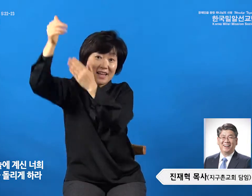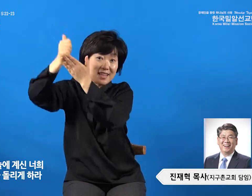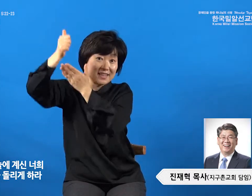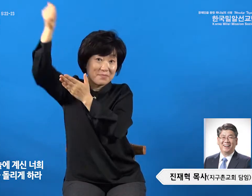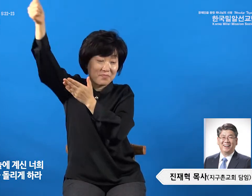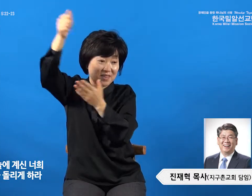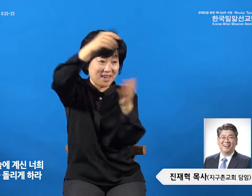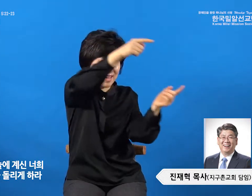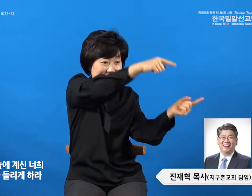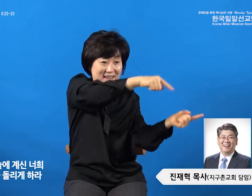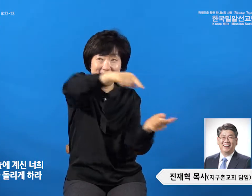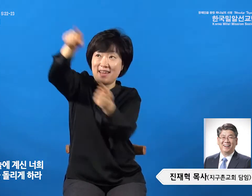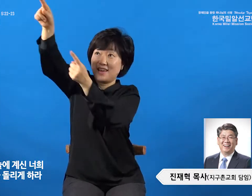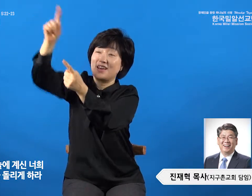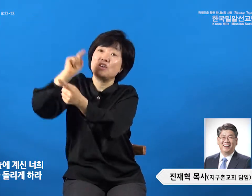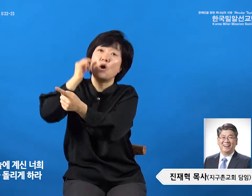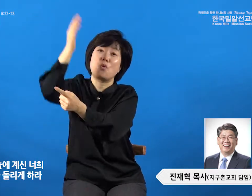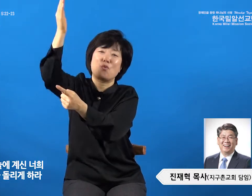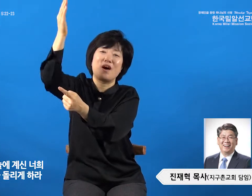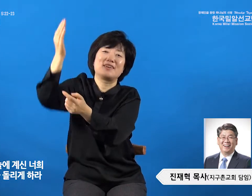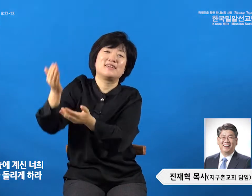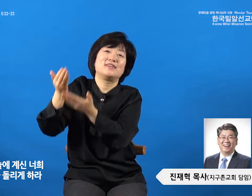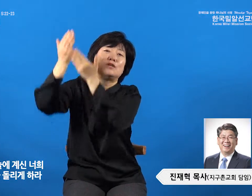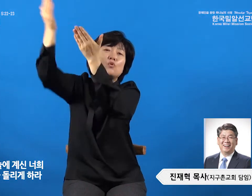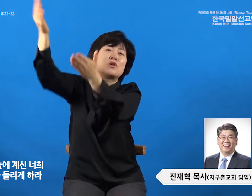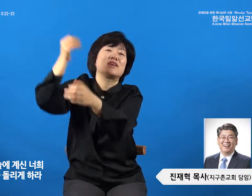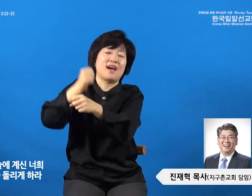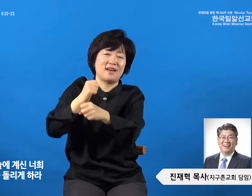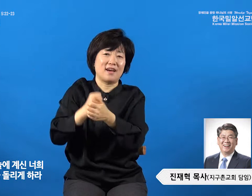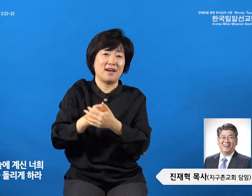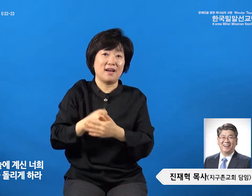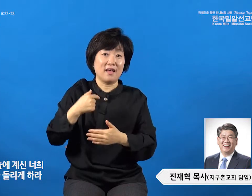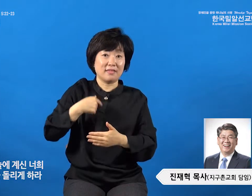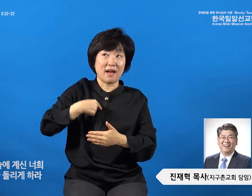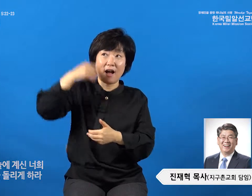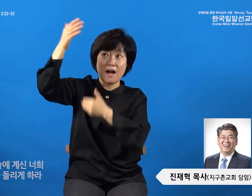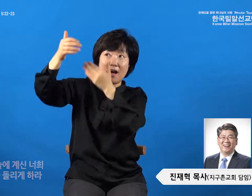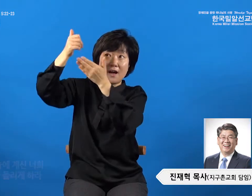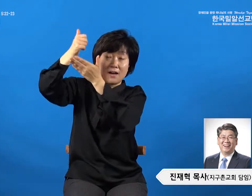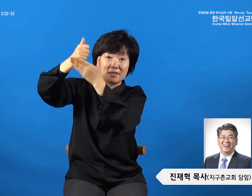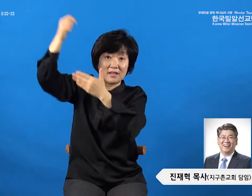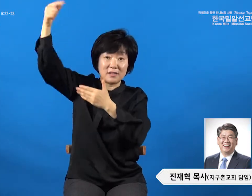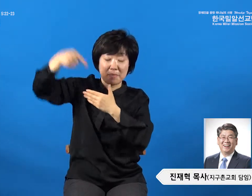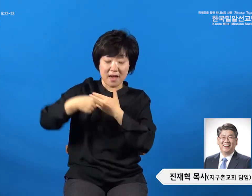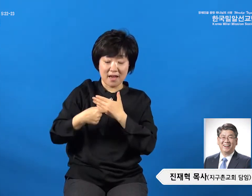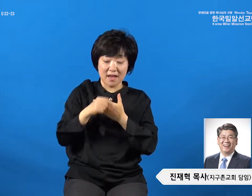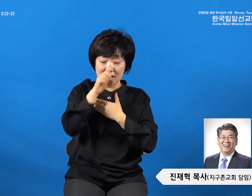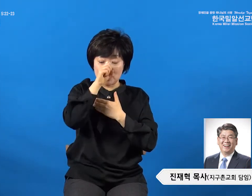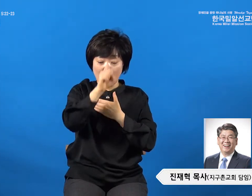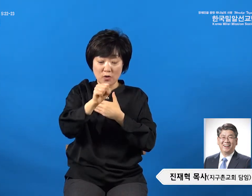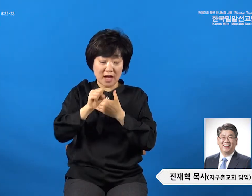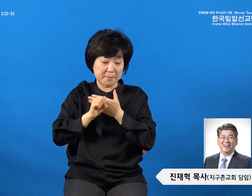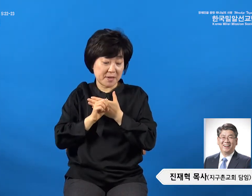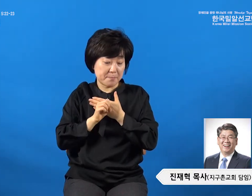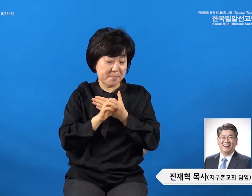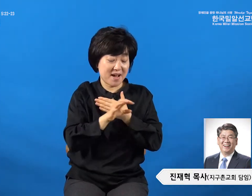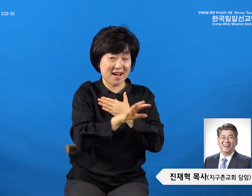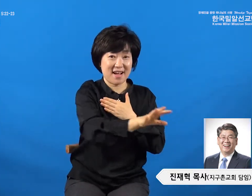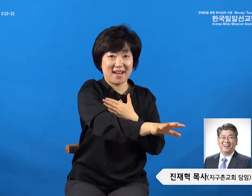아버지께 영광을 돌리게 하라. 그 빛이 비추어져야 합니다. 그